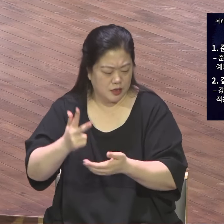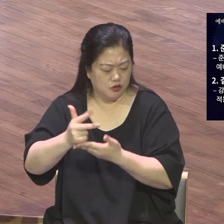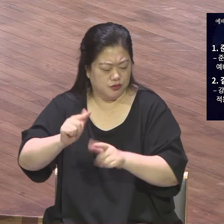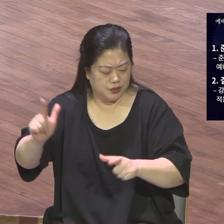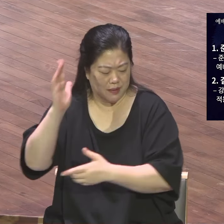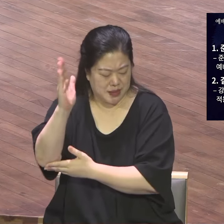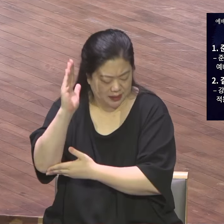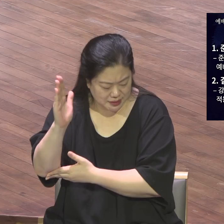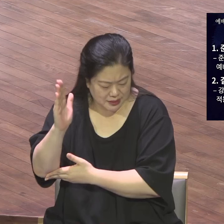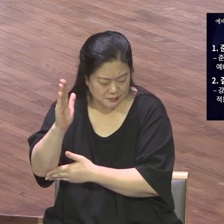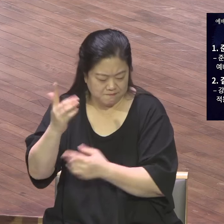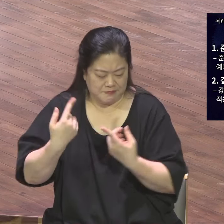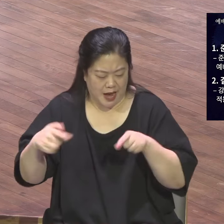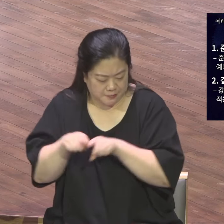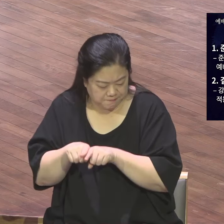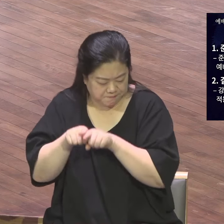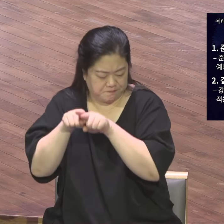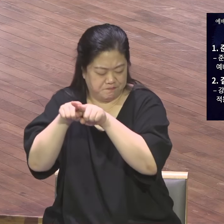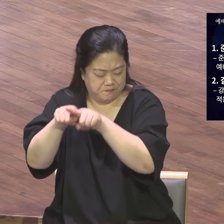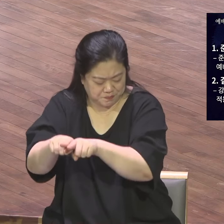기도하겠습니다. 주여